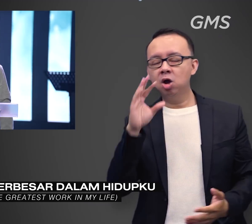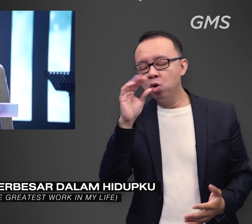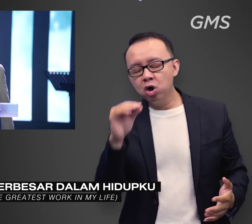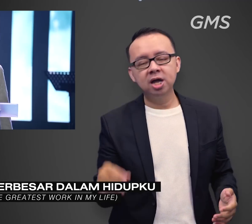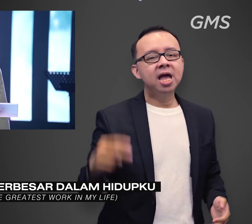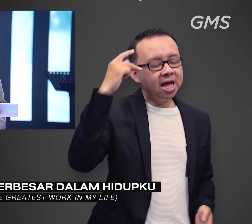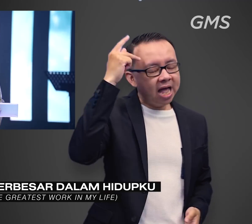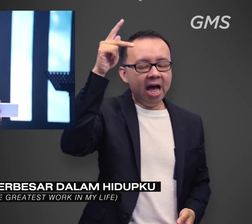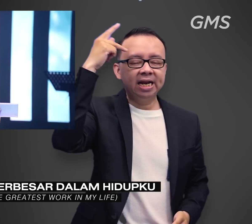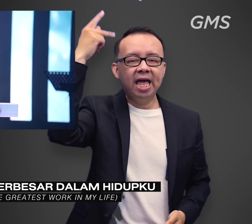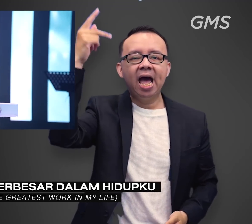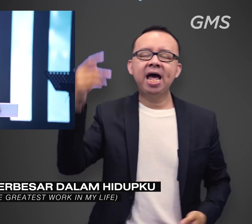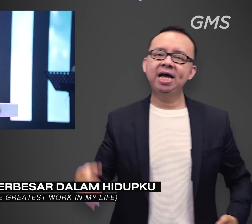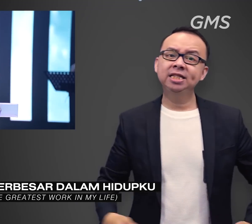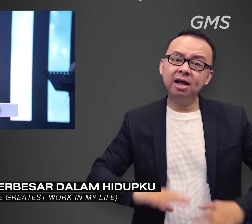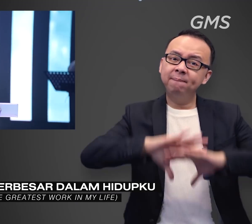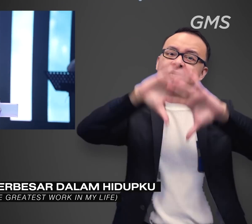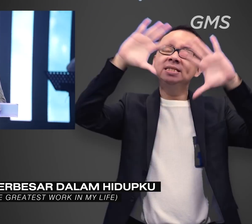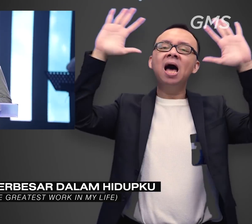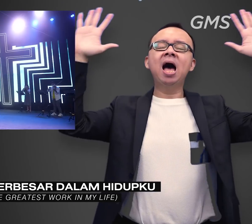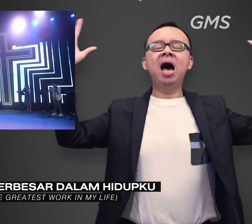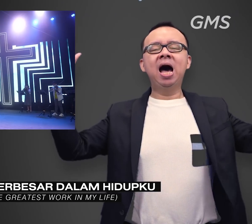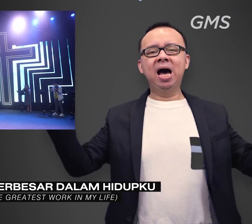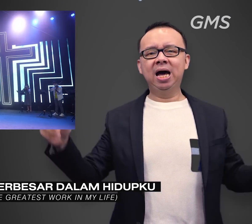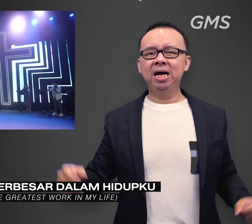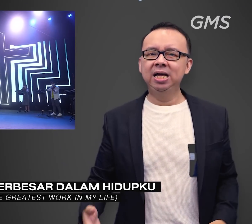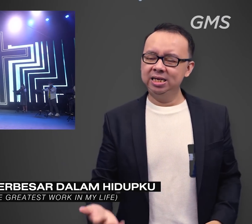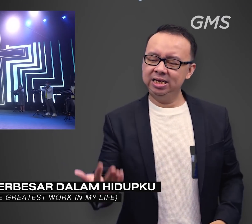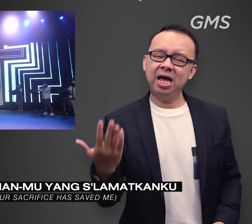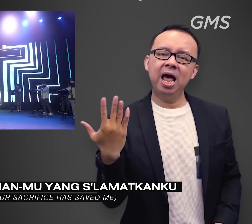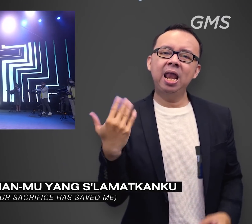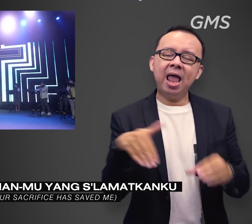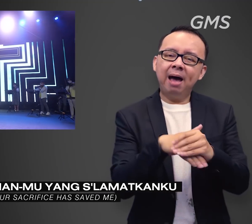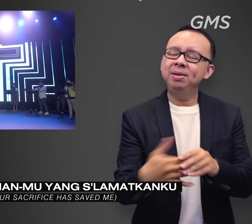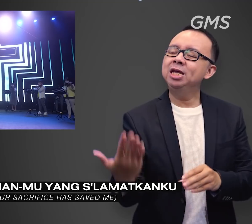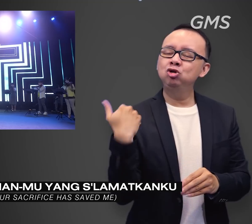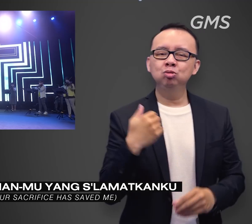terbesar dalam hidupku,